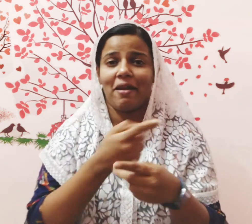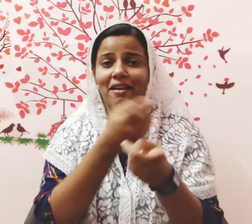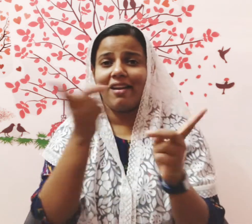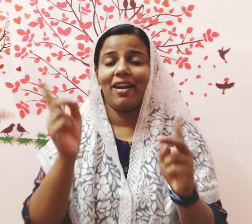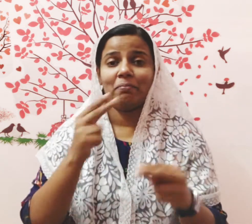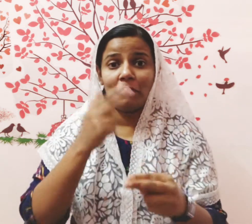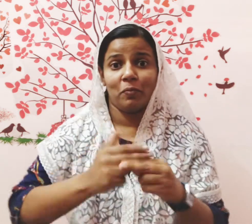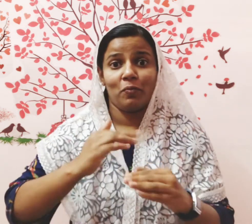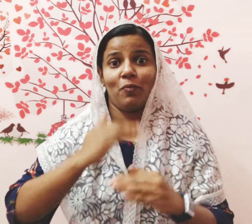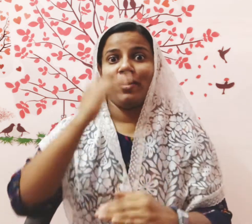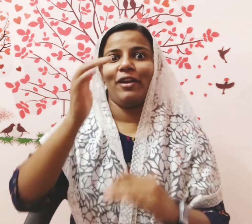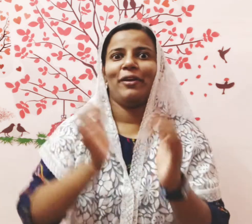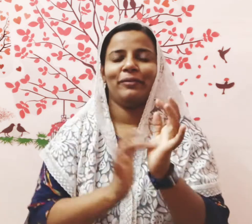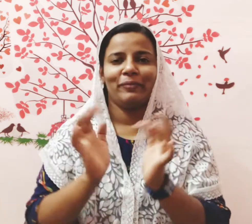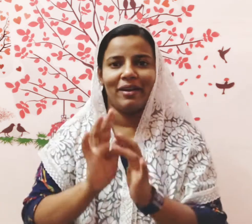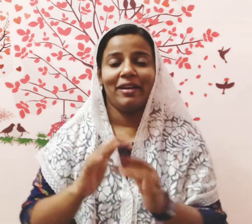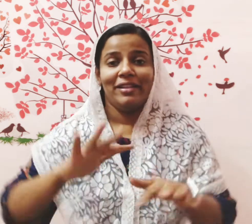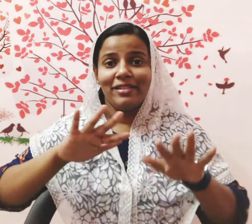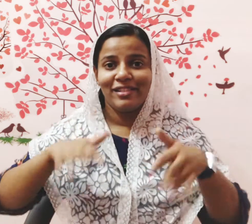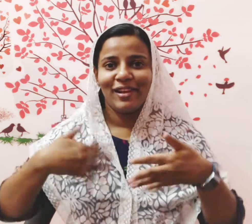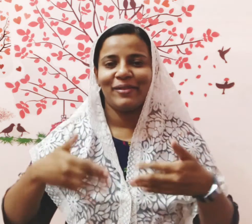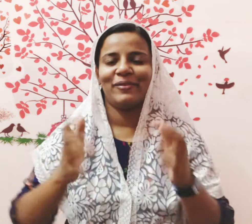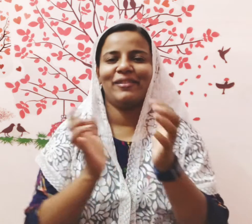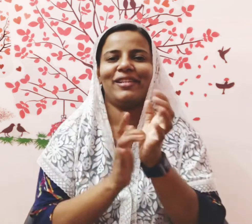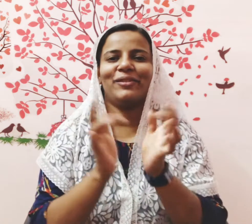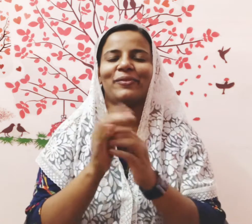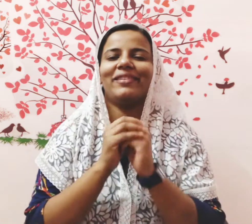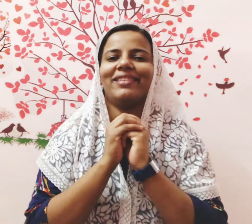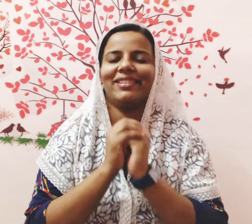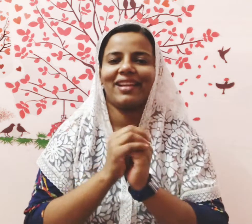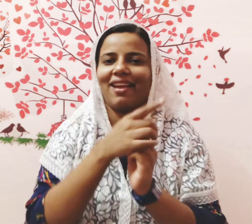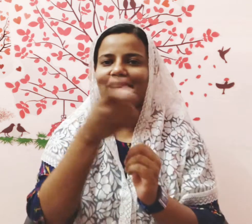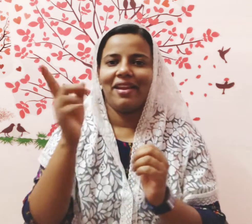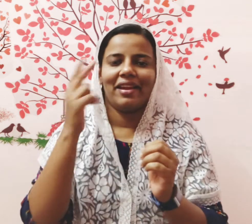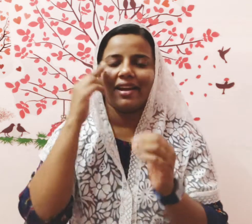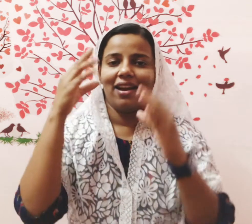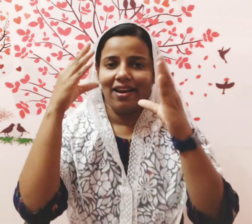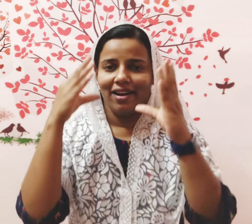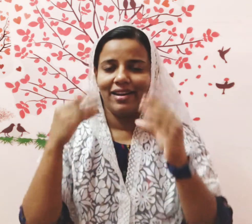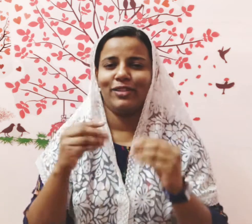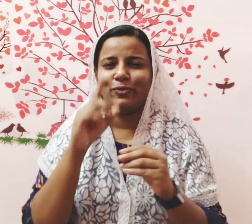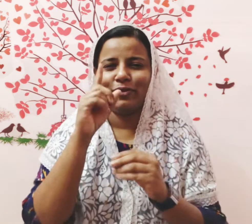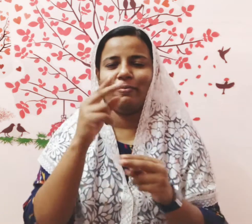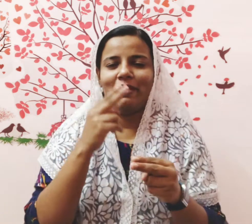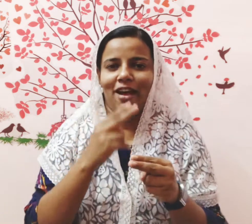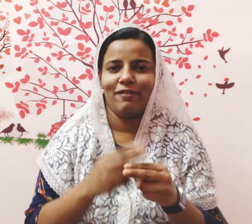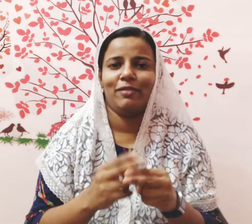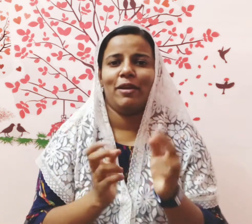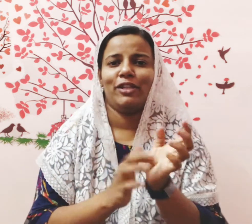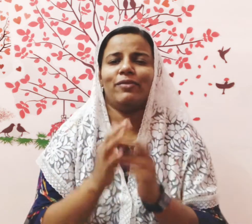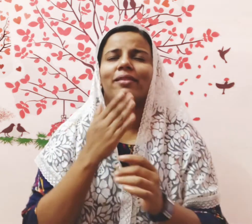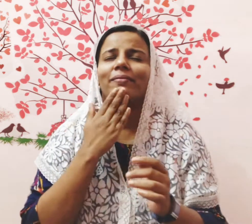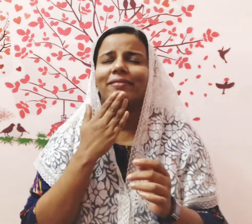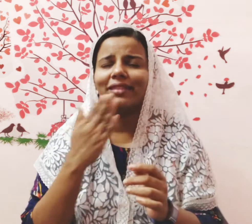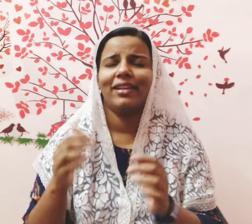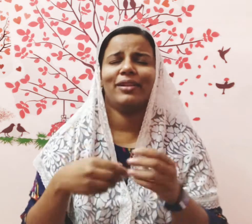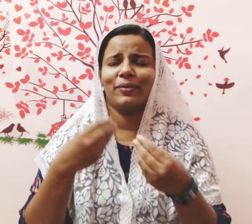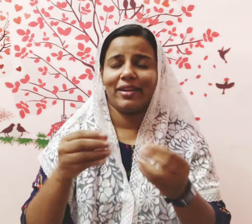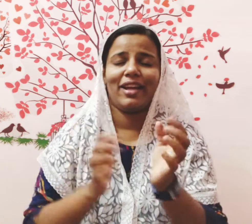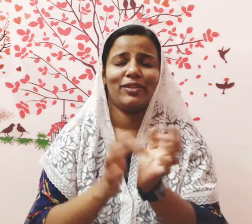സകല നാമത്തിലും മേലായ നാമം. സന്തോഷത്തോടെ നമുക്ക് കർത്താവിനെ ആരാധിക്കാം. എല്ലാവരുടെയും കണ്ണുകൾ അടച്ചു പിടിച്ചുകൊണ്ട് ഒരിക്കലൂടെ കർത്താവിന് നന്ദി പറഞ്ഞാട്ടെ,